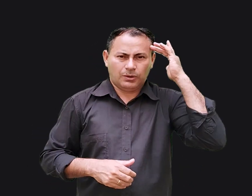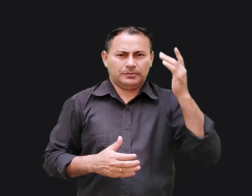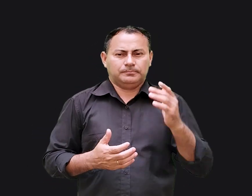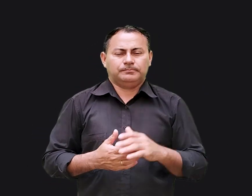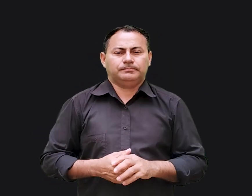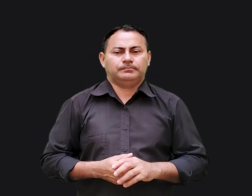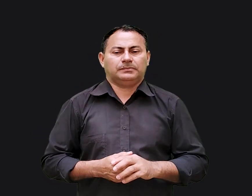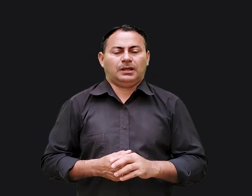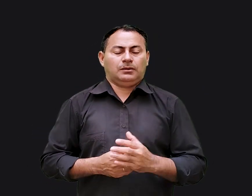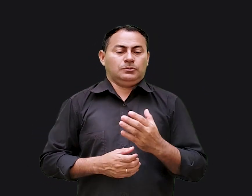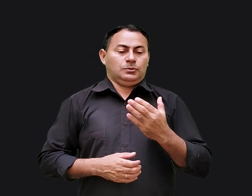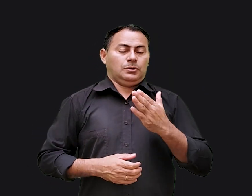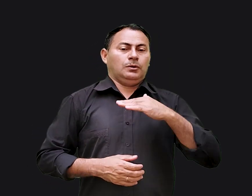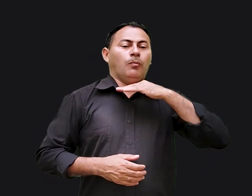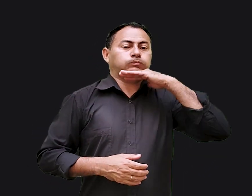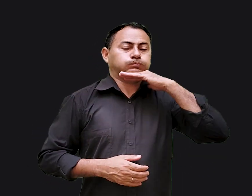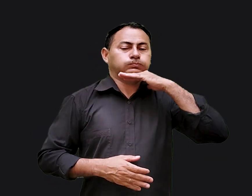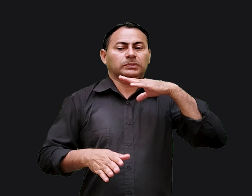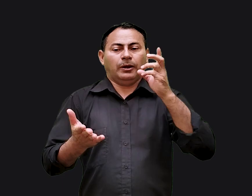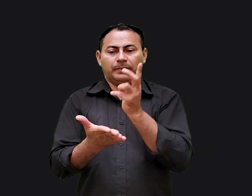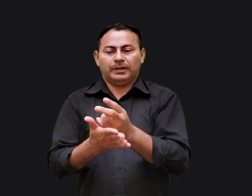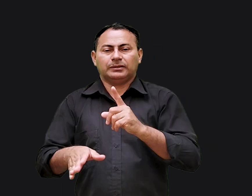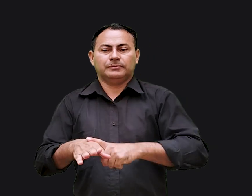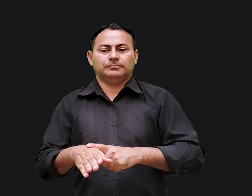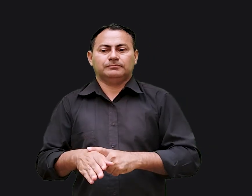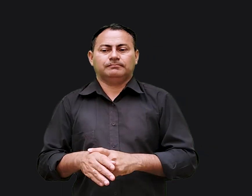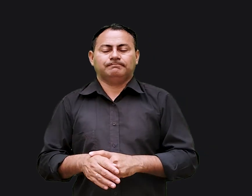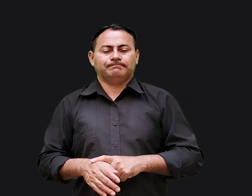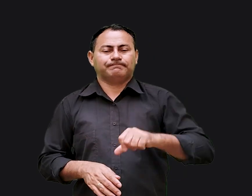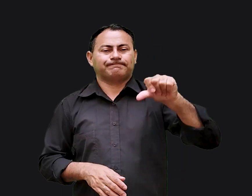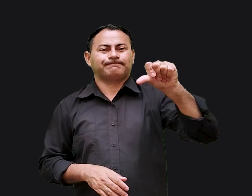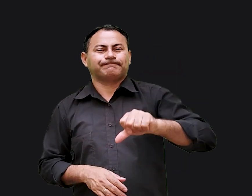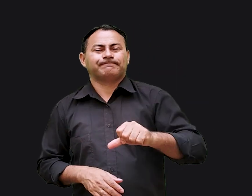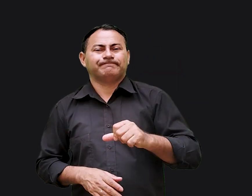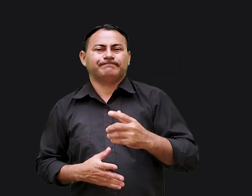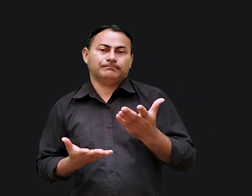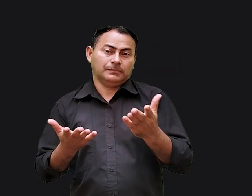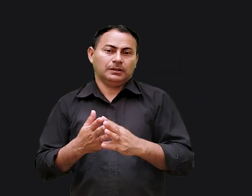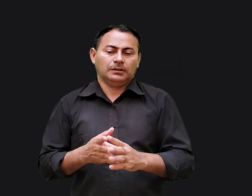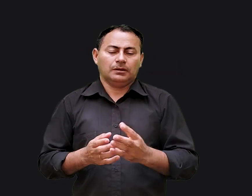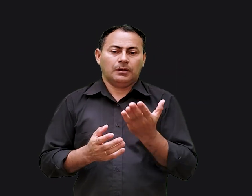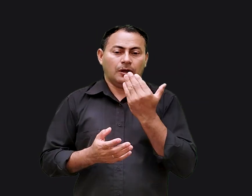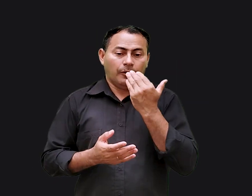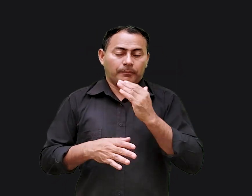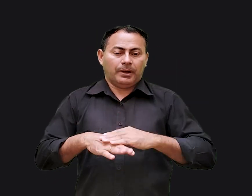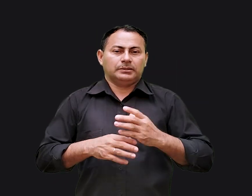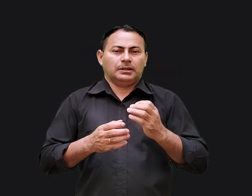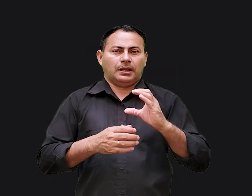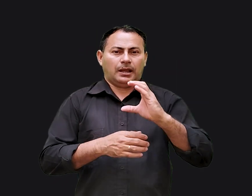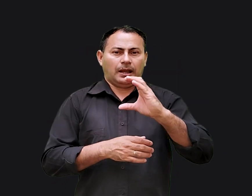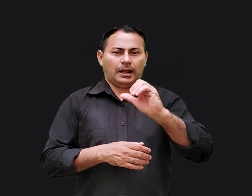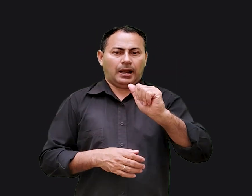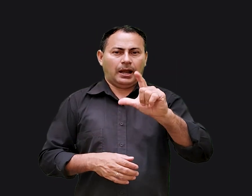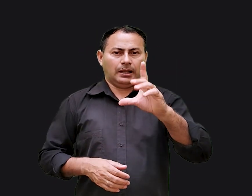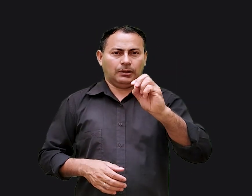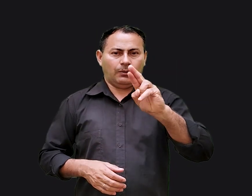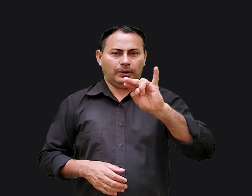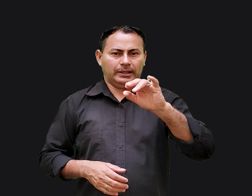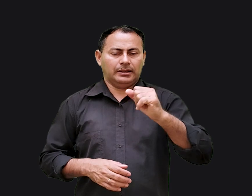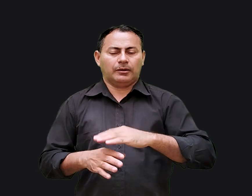estar superalimentada e ao mesmo tempo estar subnutrida. Quando você ingere mais calorias do que consome,